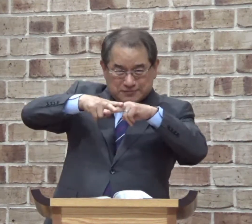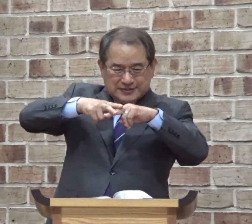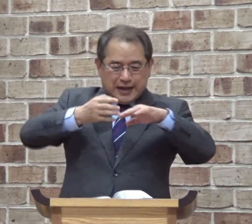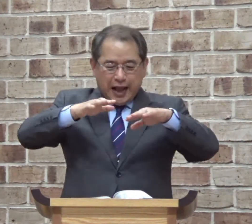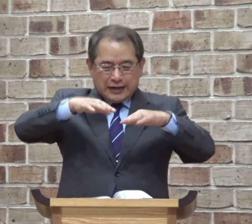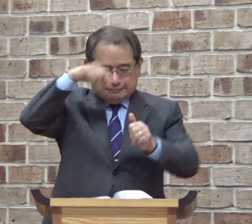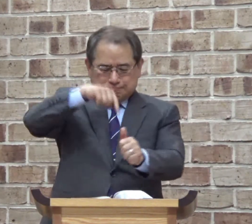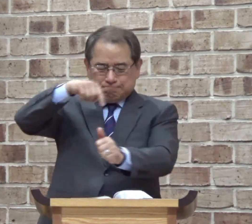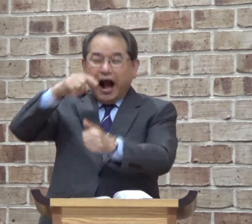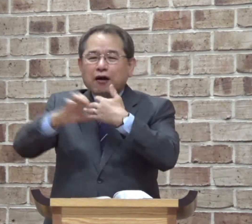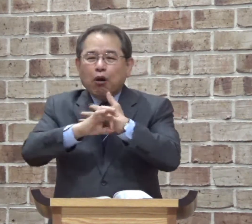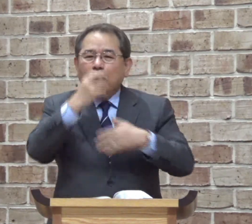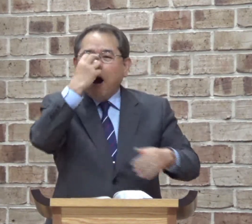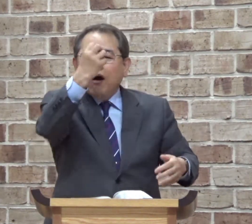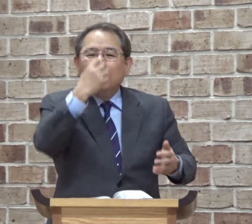높은 자리에 오를 때도 교만해지기 쉽습니다.